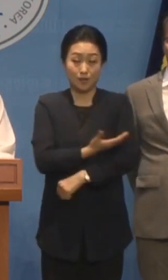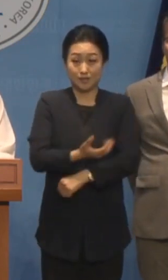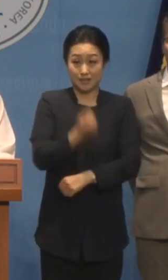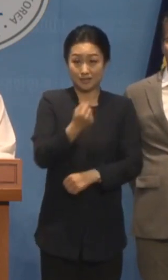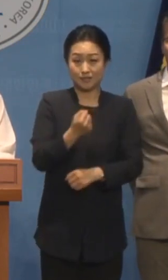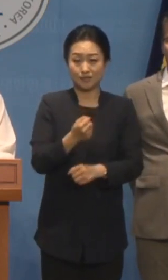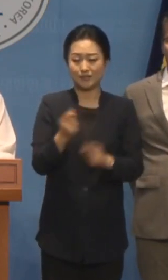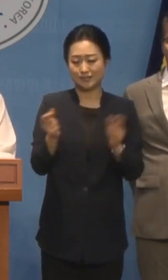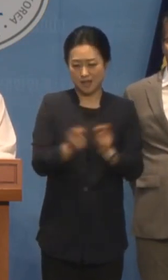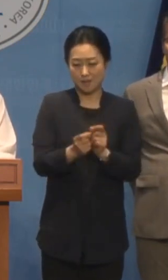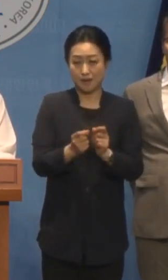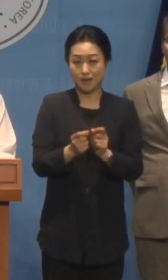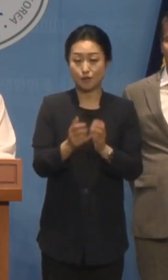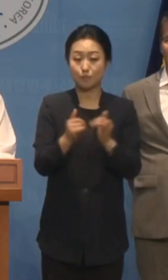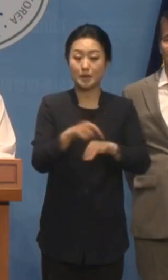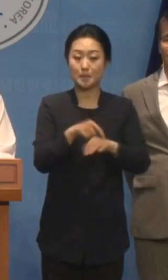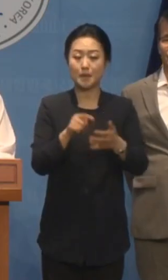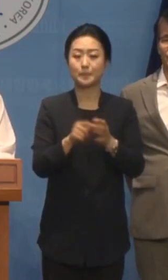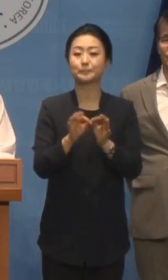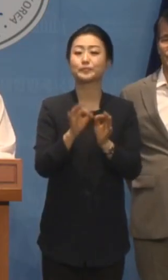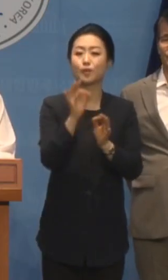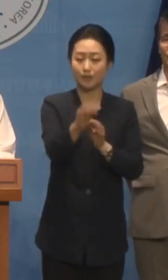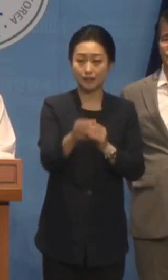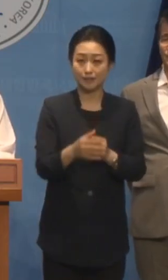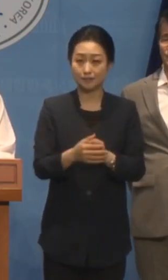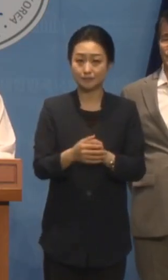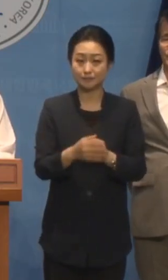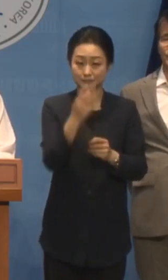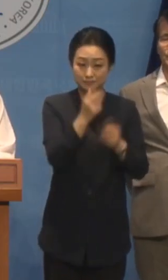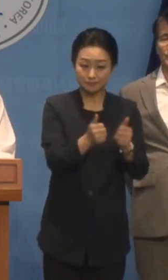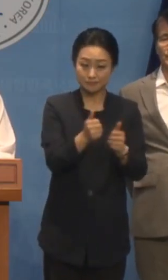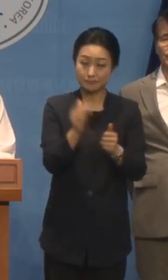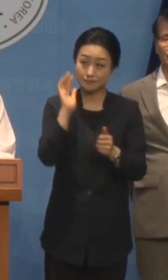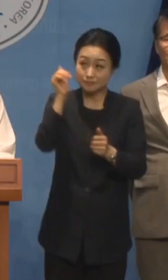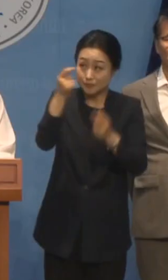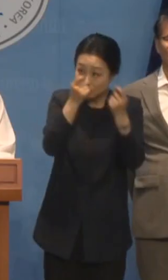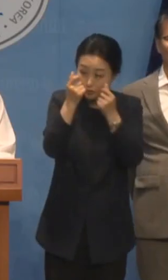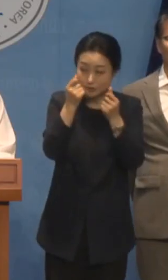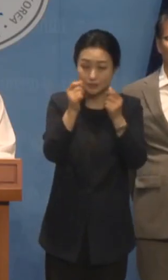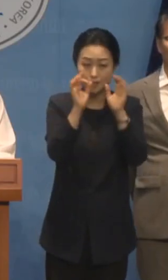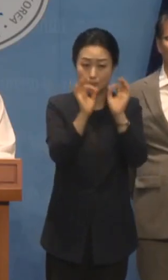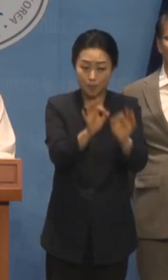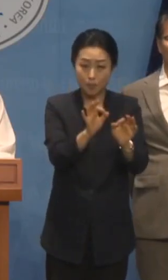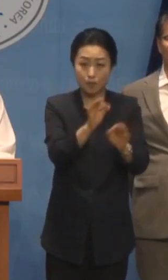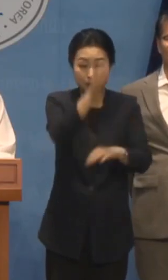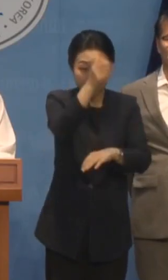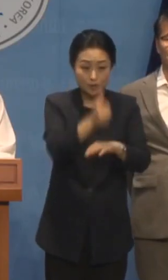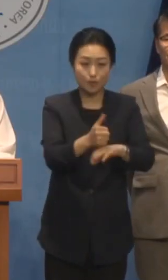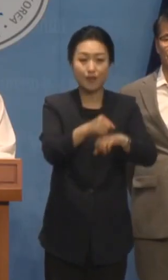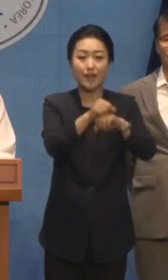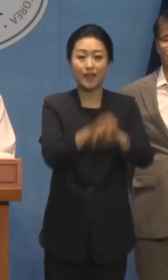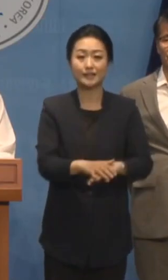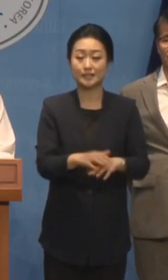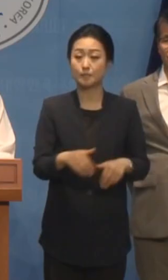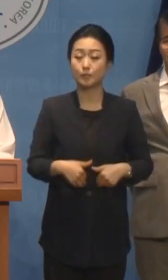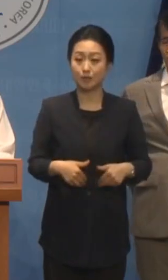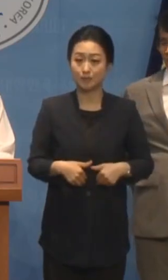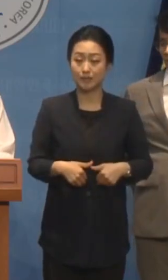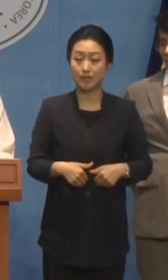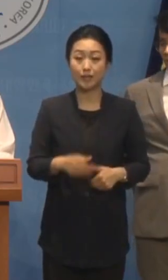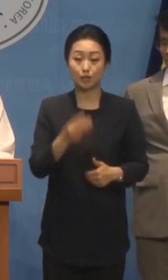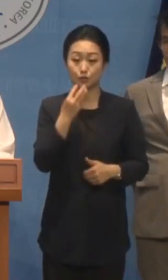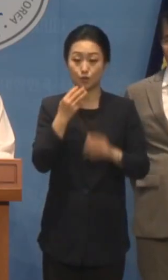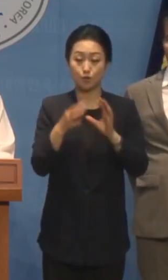영원하다. 검찰이 권력의 눈치를 보고 민심을 외면한다면 검찰 해체론이 높게 일 것이다. 이에 서울의